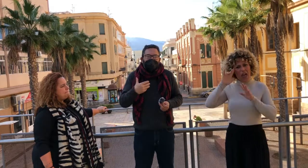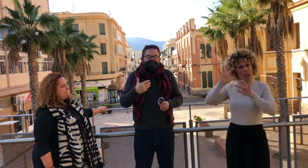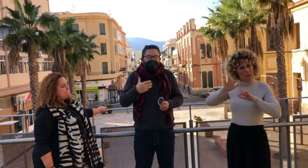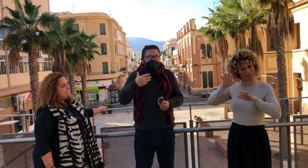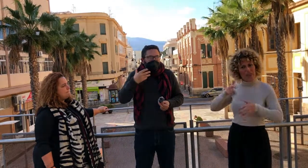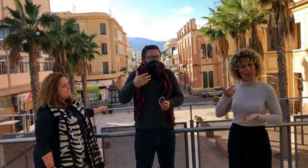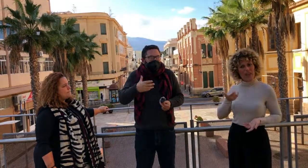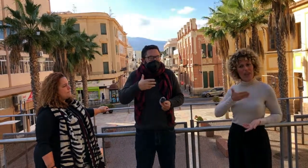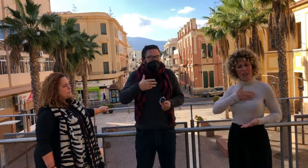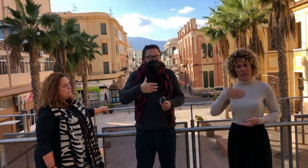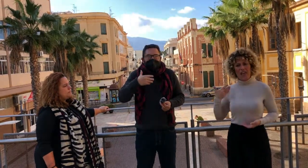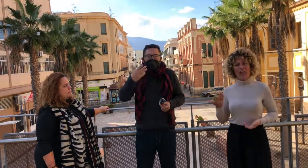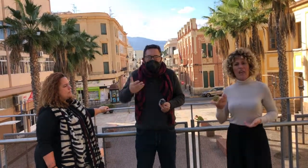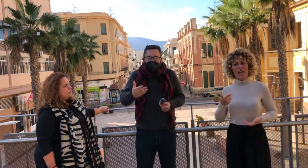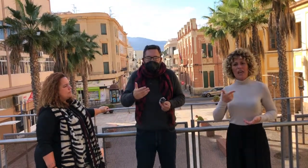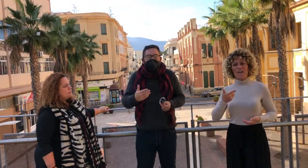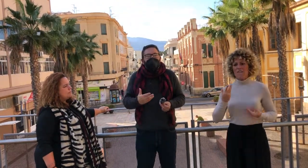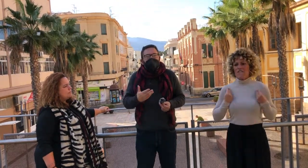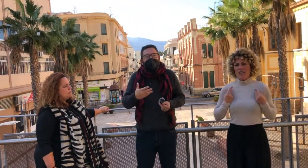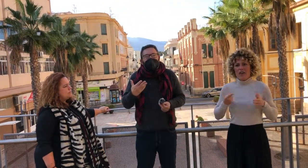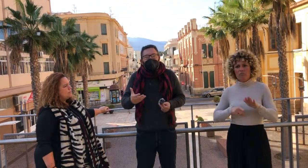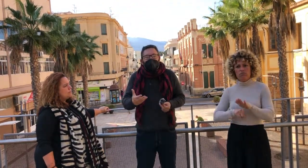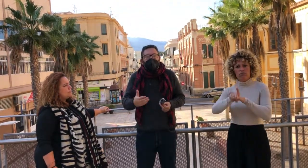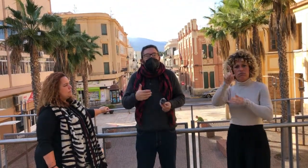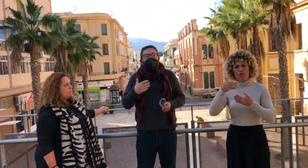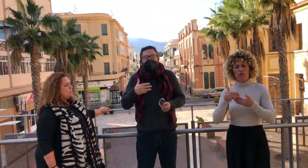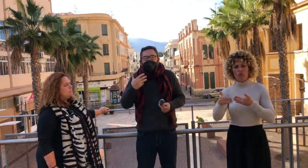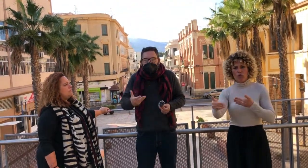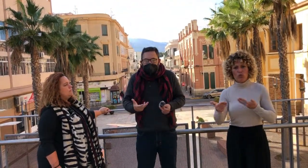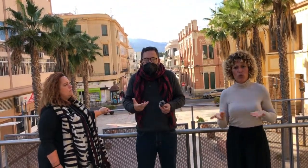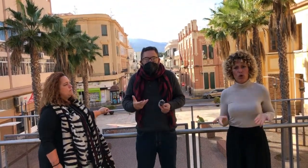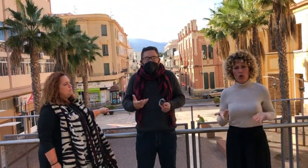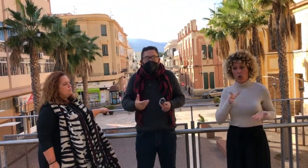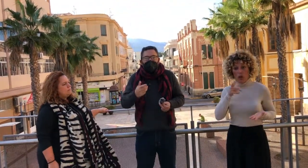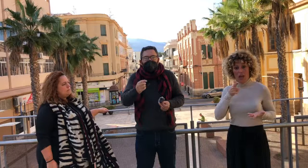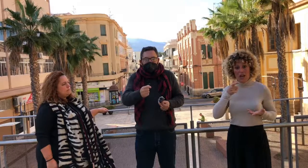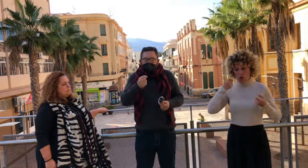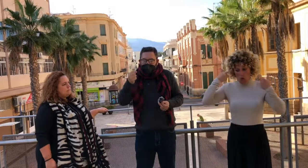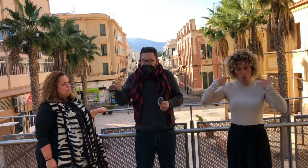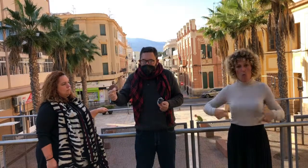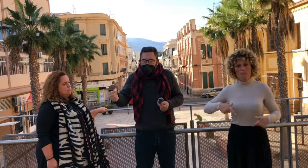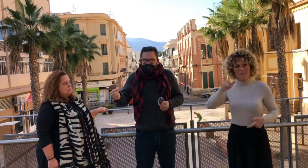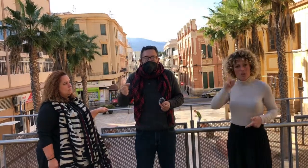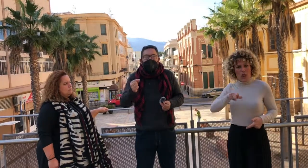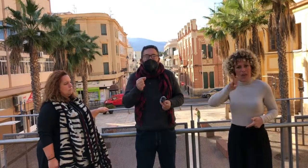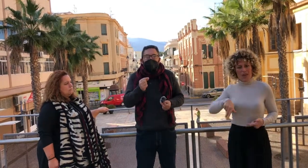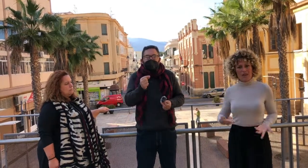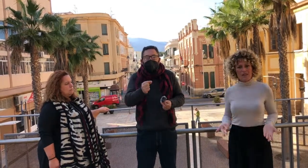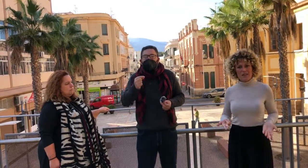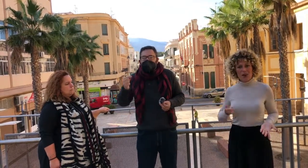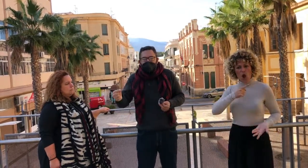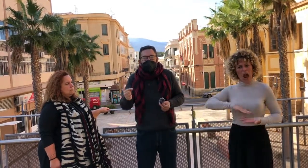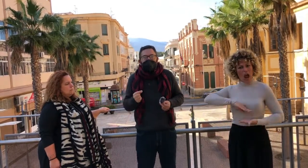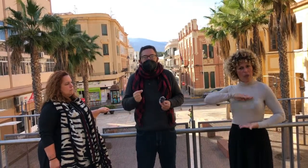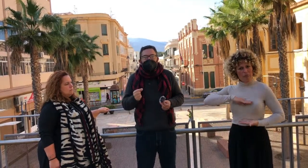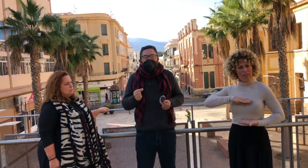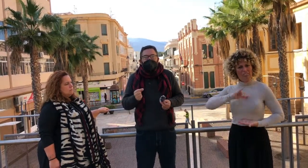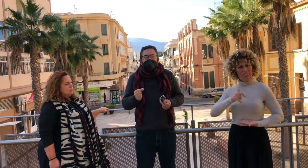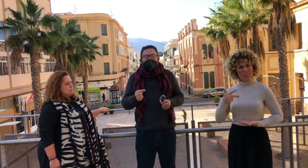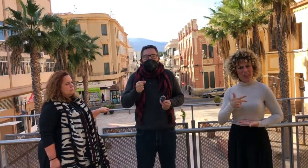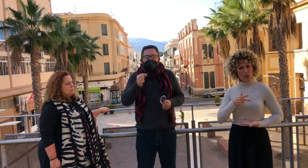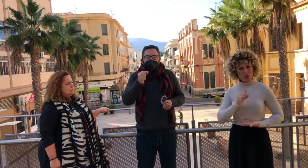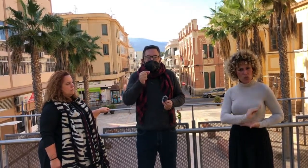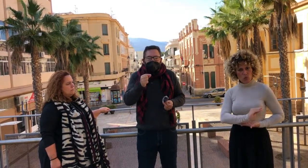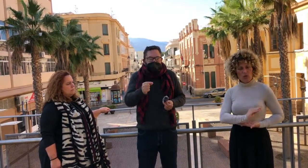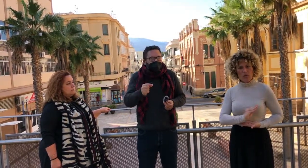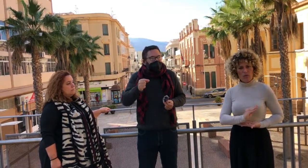su vida para el futuro, de hacer su vida para el futuro como ser humano, con todas sus capacidades y con todos sus derechos,